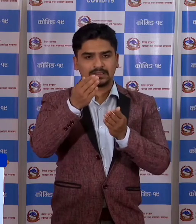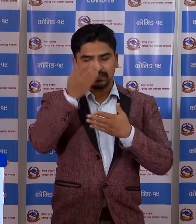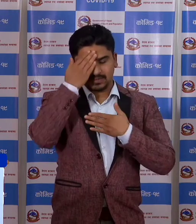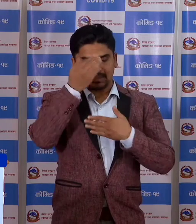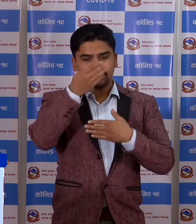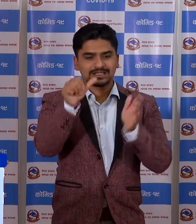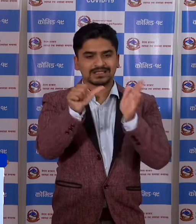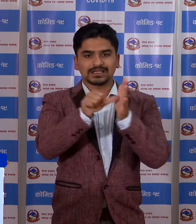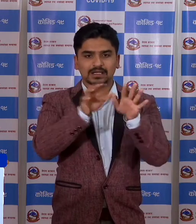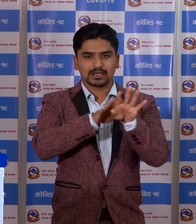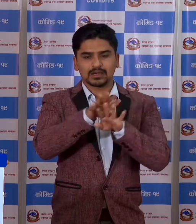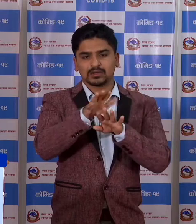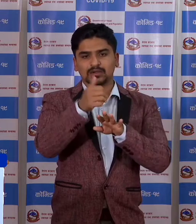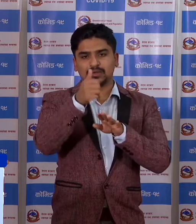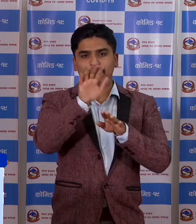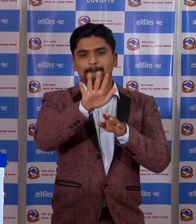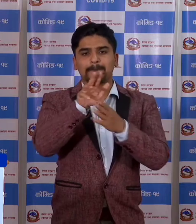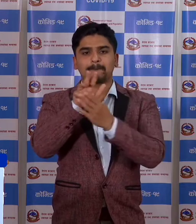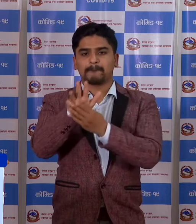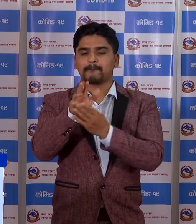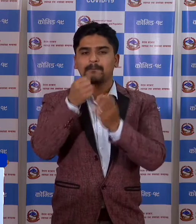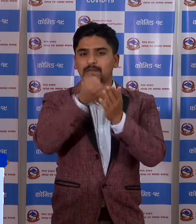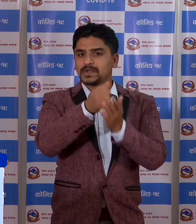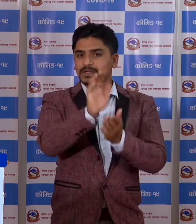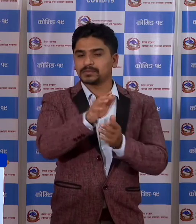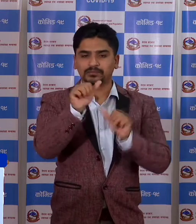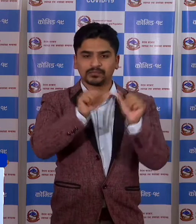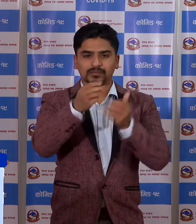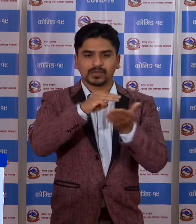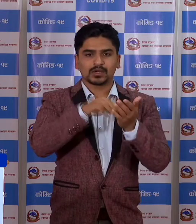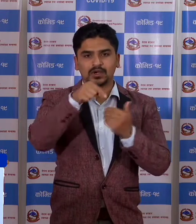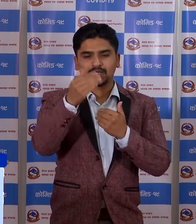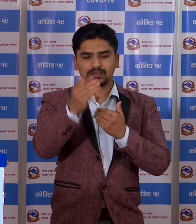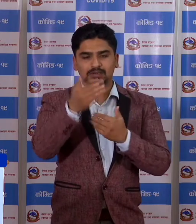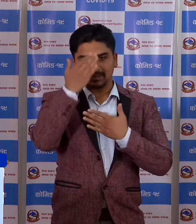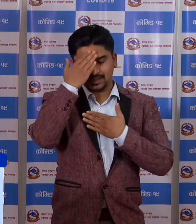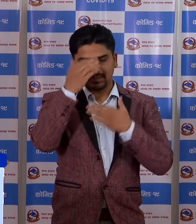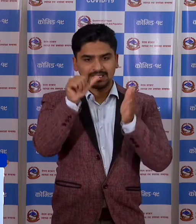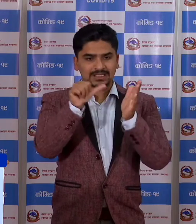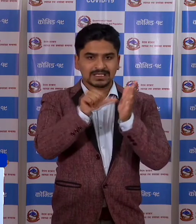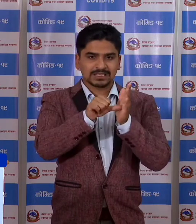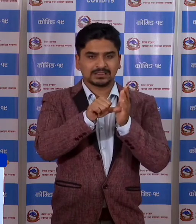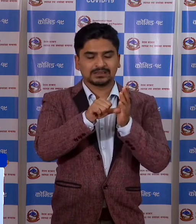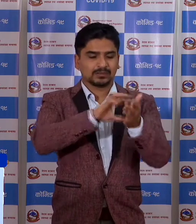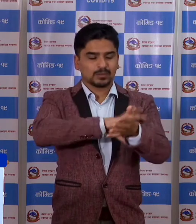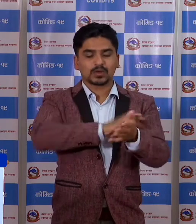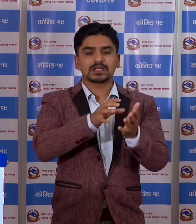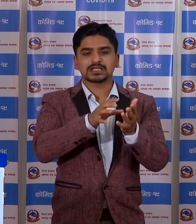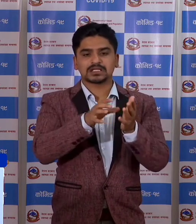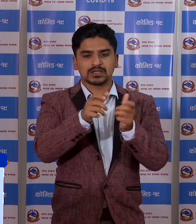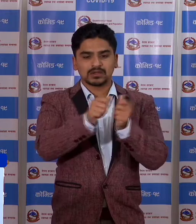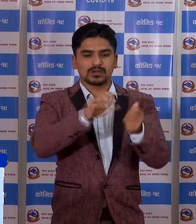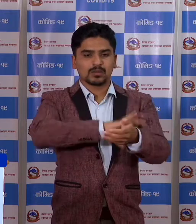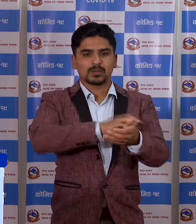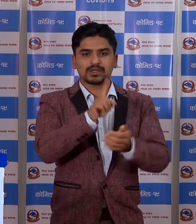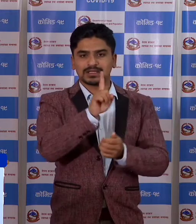हुने जिल्लाहरूको संख्या 59 पुगेको छ, जसमध्ये हालसम्मका संक्रमितहरूको विवरण प्रादेशिक यस प्रकार छ।